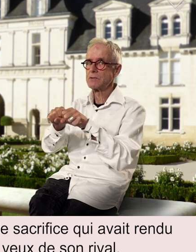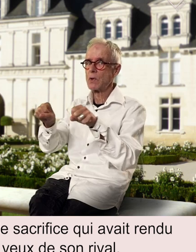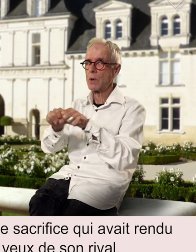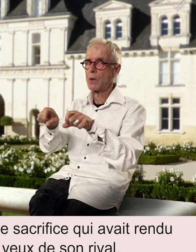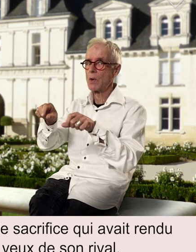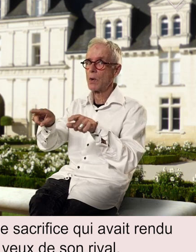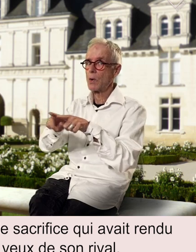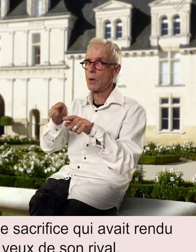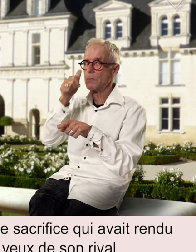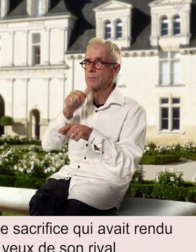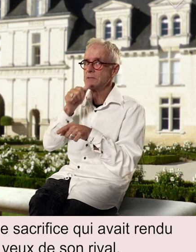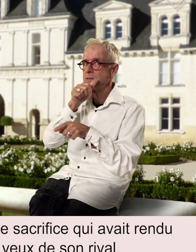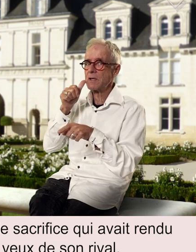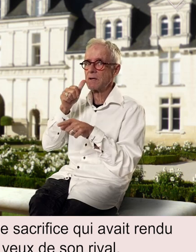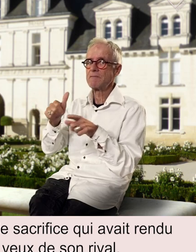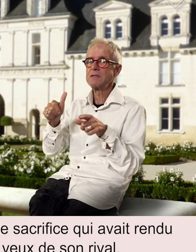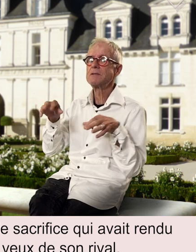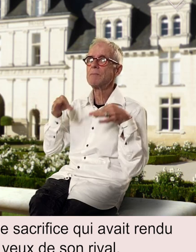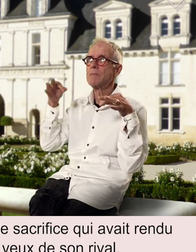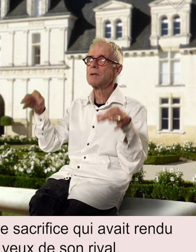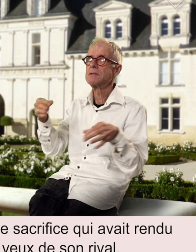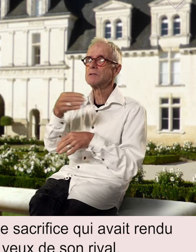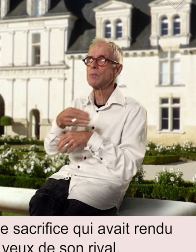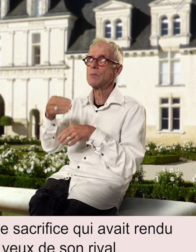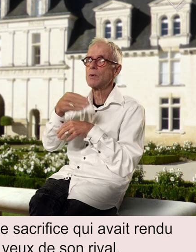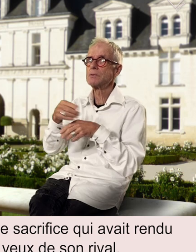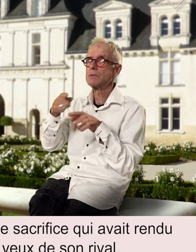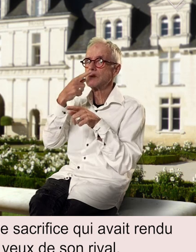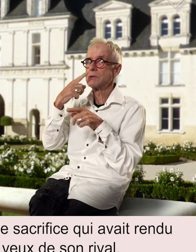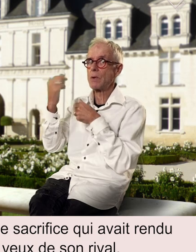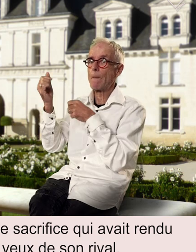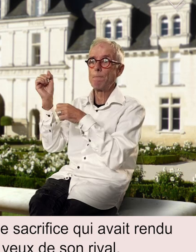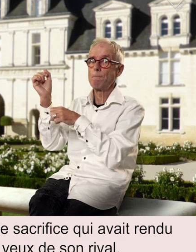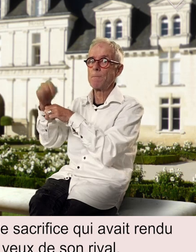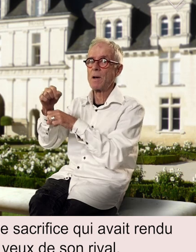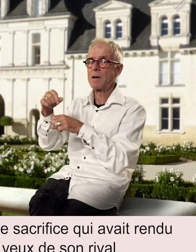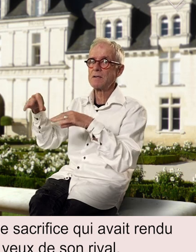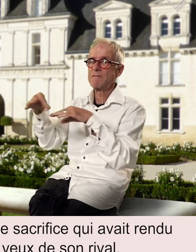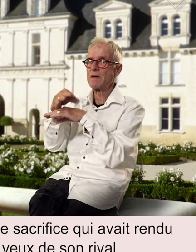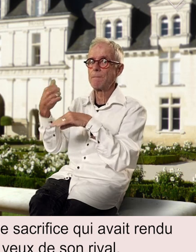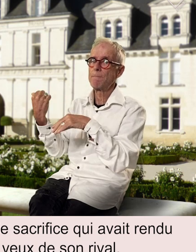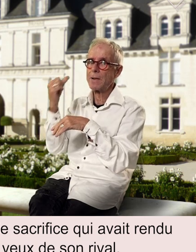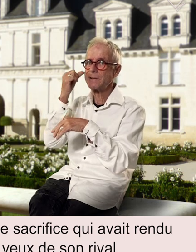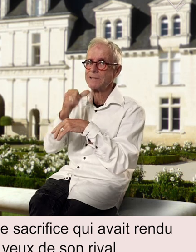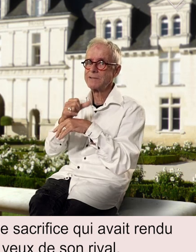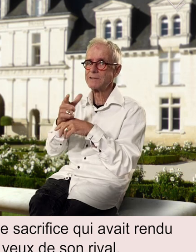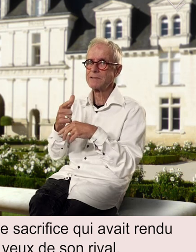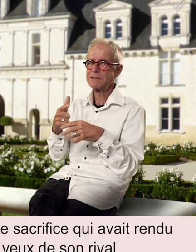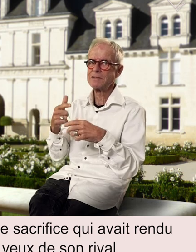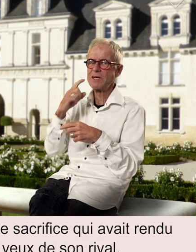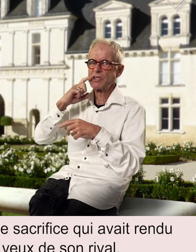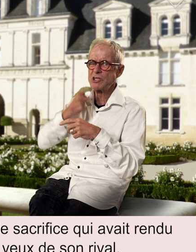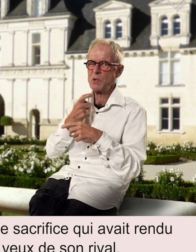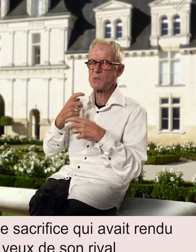sacrifice qui avait rendu la princesse de Montpensier favorable aux yeux de son rival. La jalousie, le dépit et la rage,